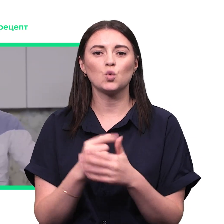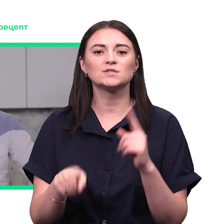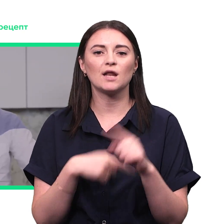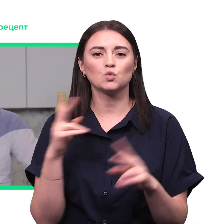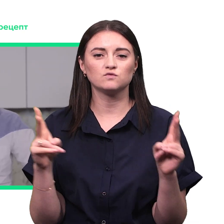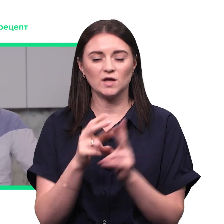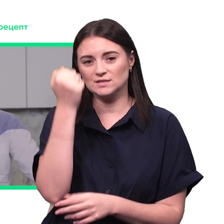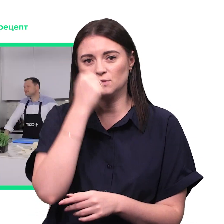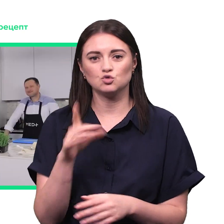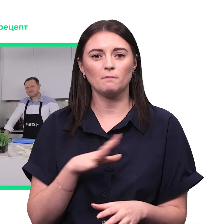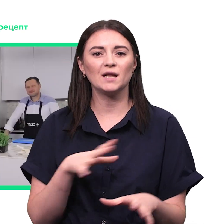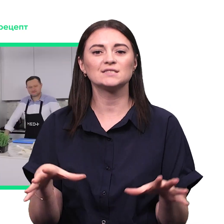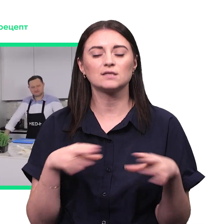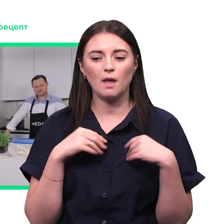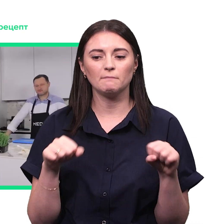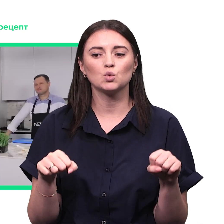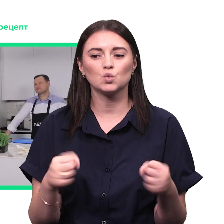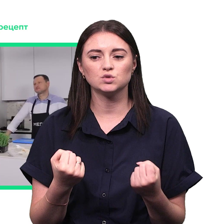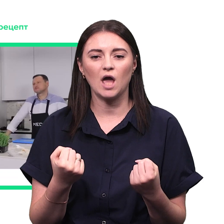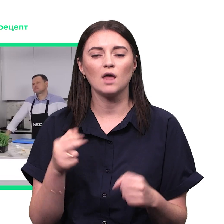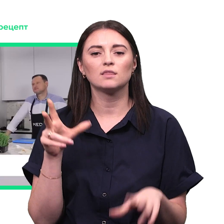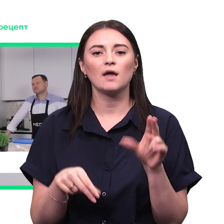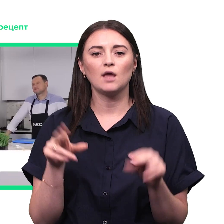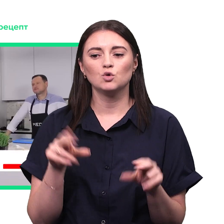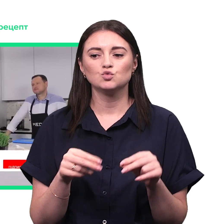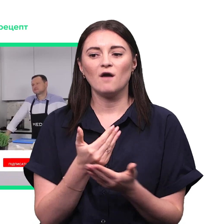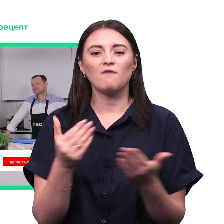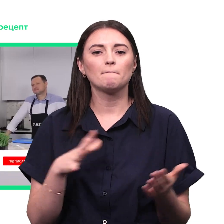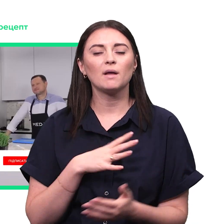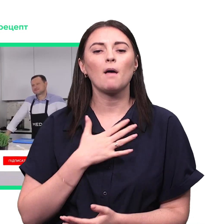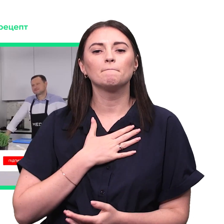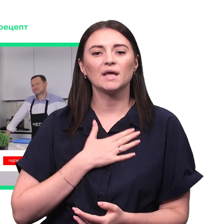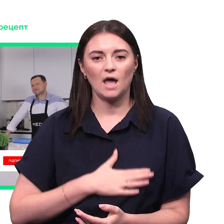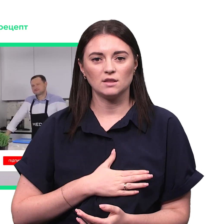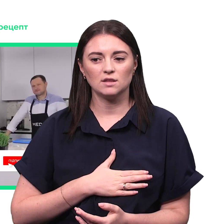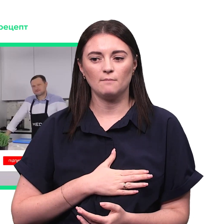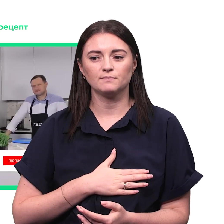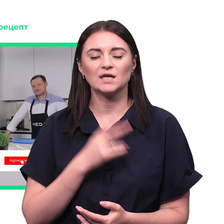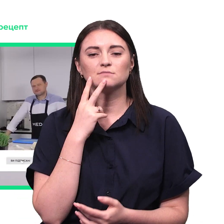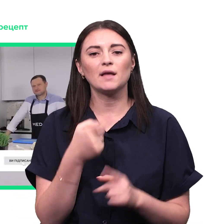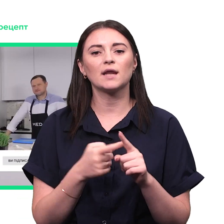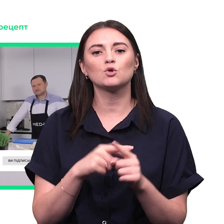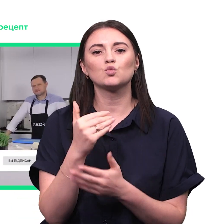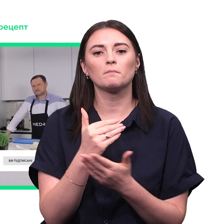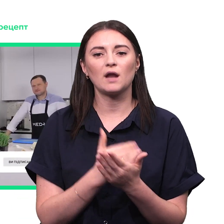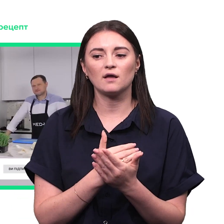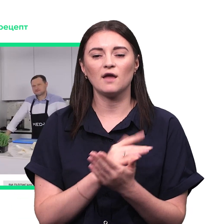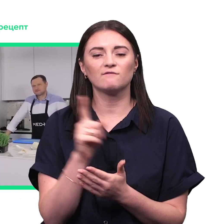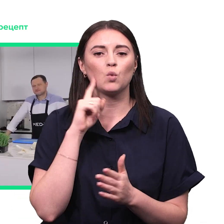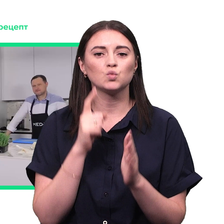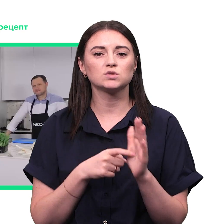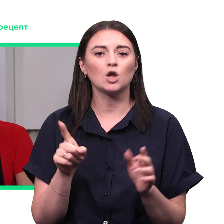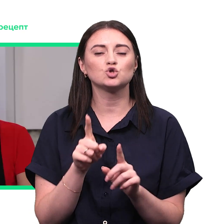встреч. Спасибо, что были с нами. Друзья, надеюсь, вам было приятно смотреть эту программу и вы познали что-то